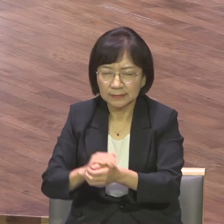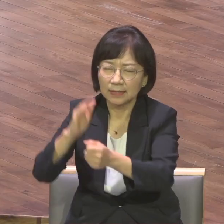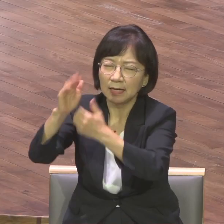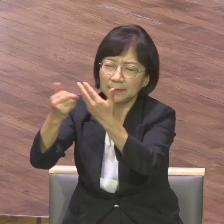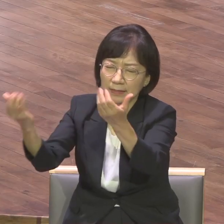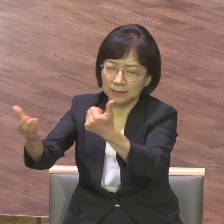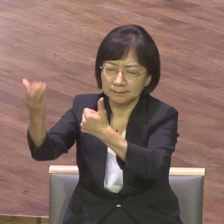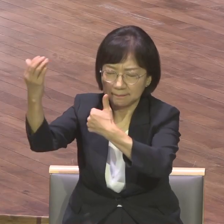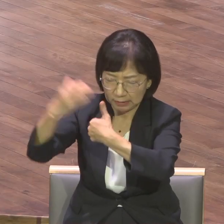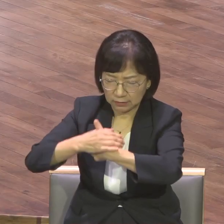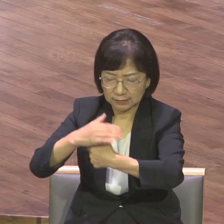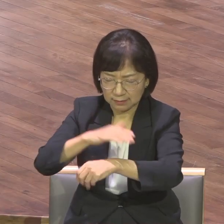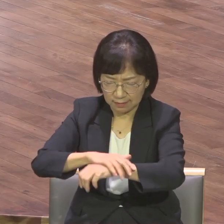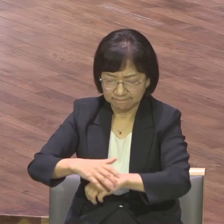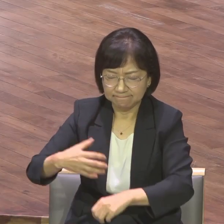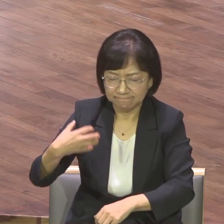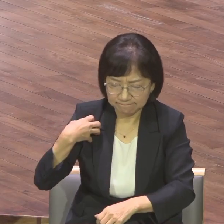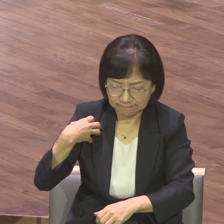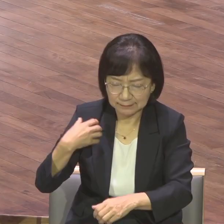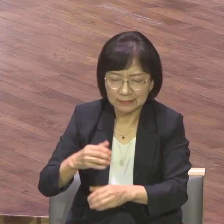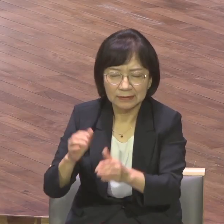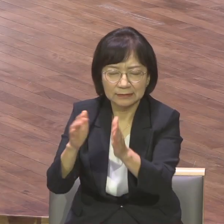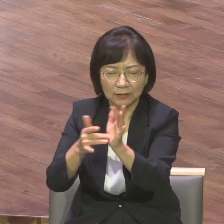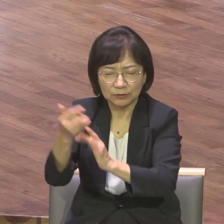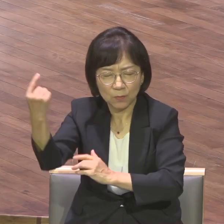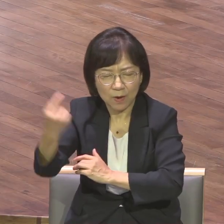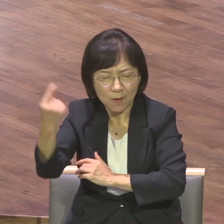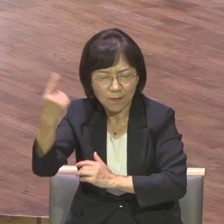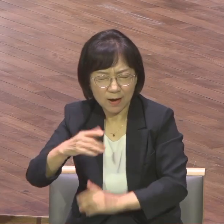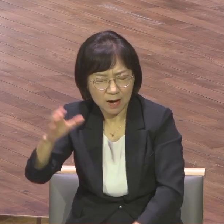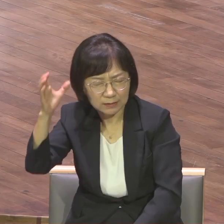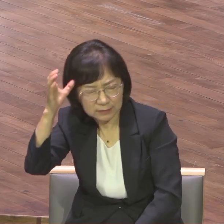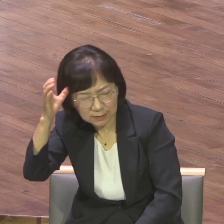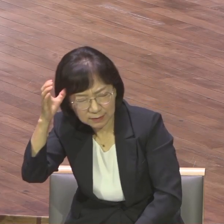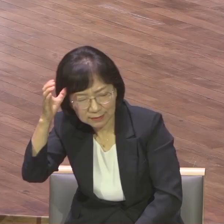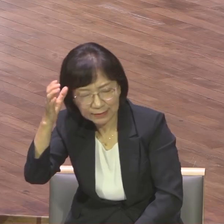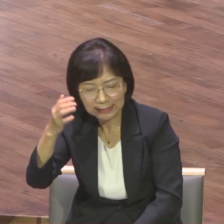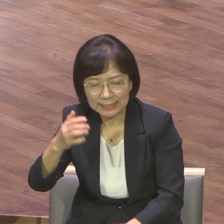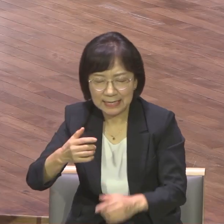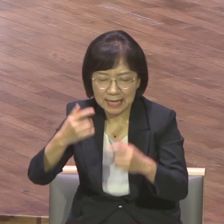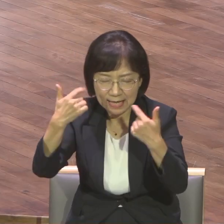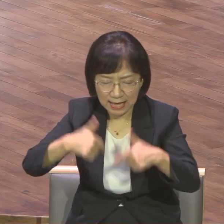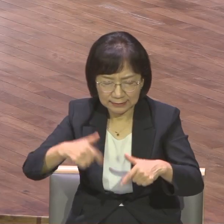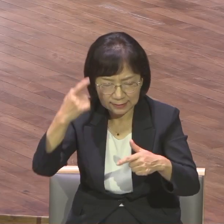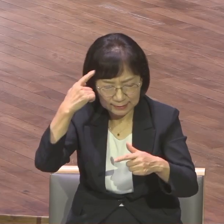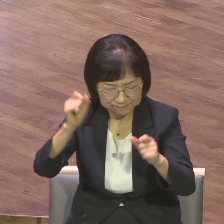직분의 현장에서 하나님 주님을 맞이할 수 있도록 날마다 깨어있는 하나님의 사람들을